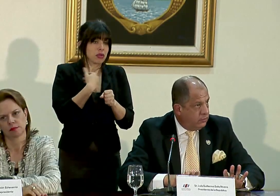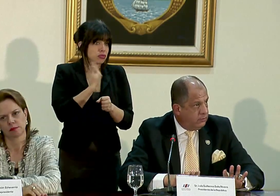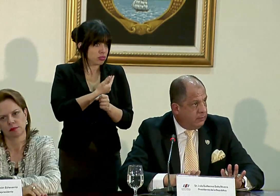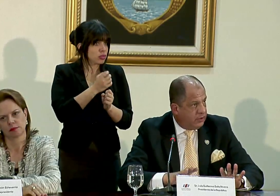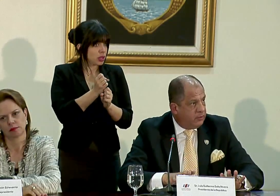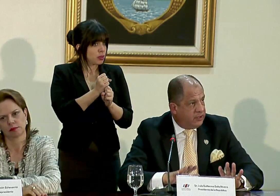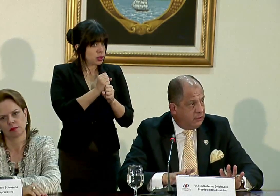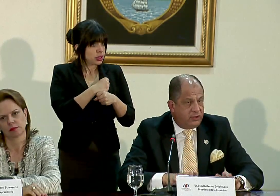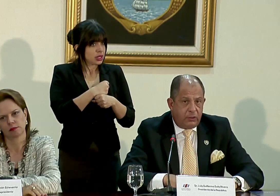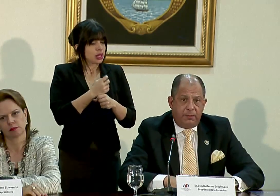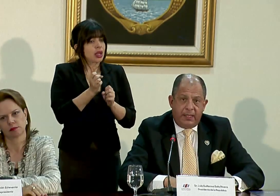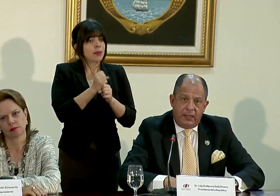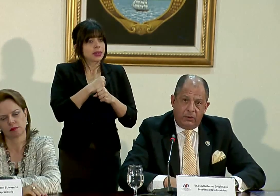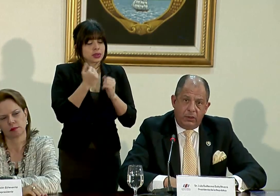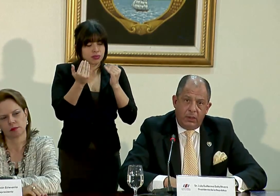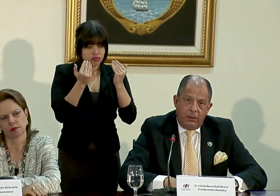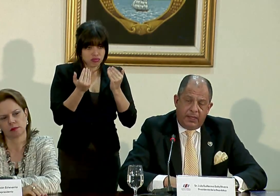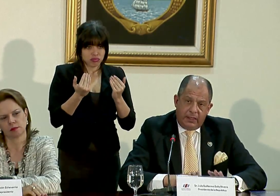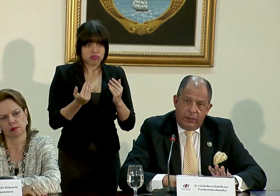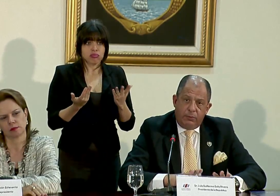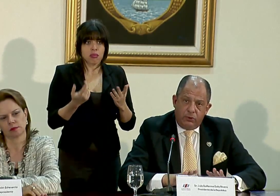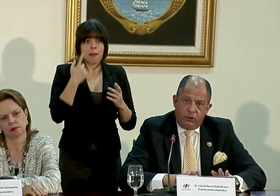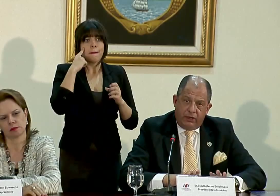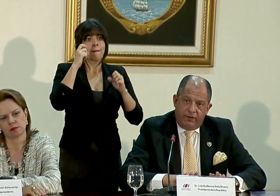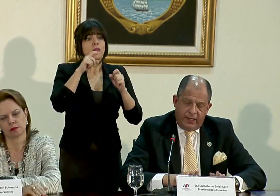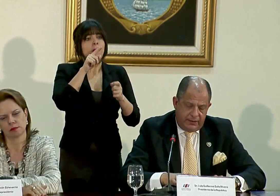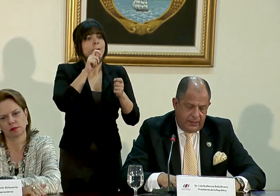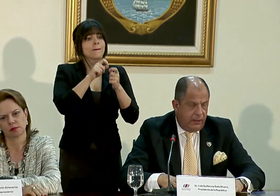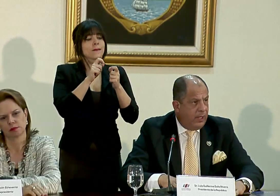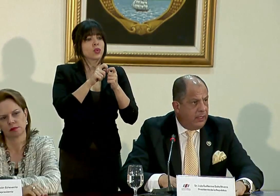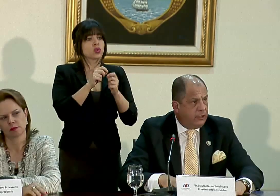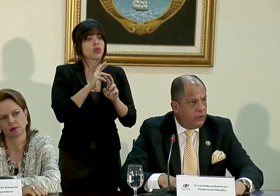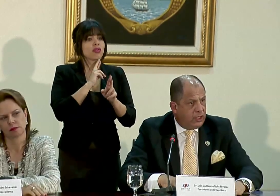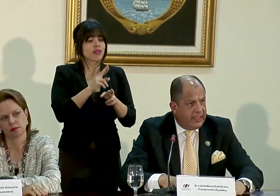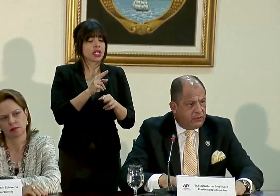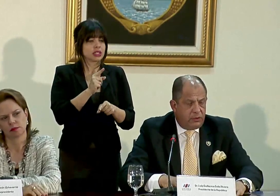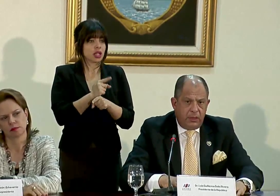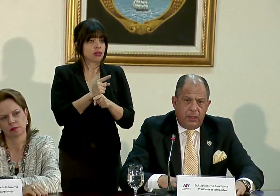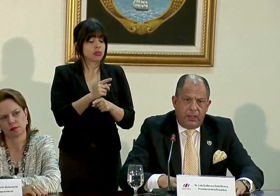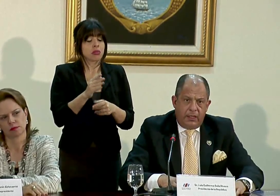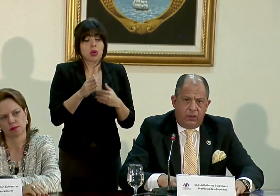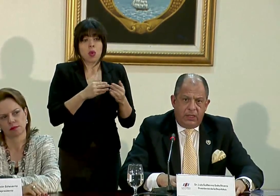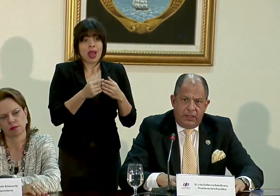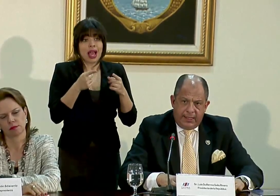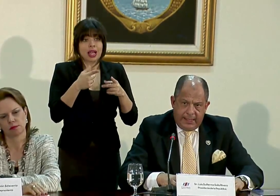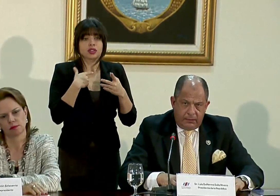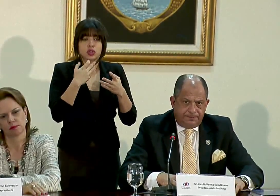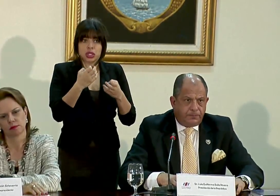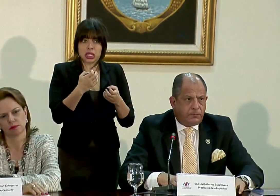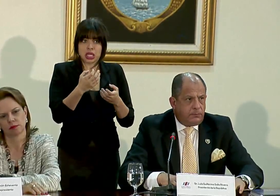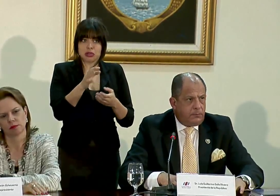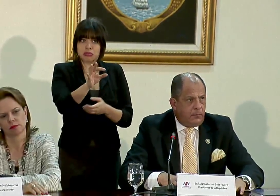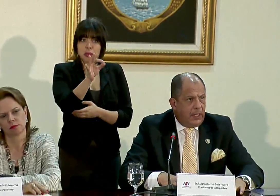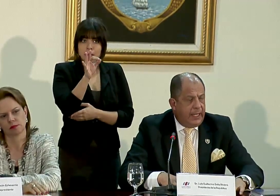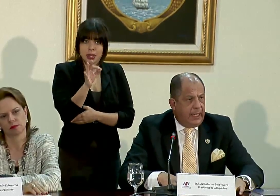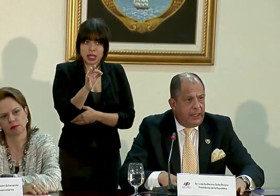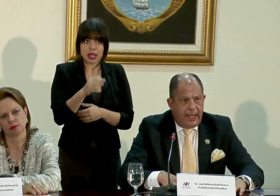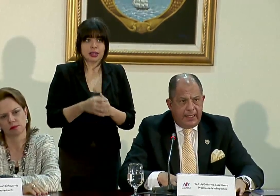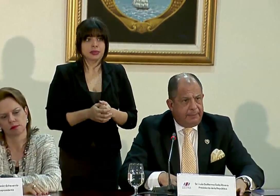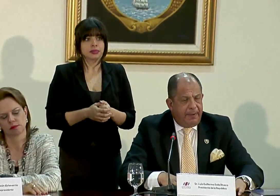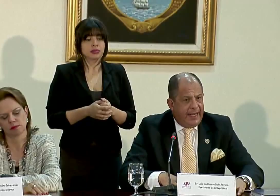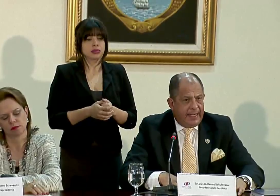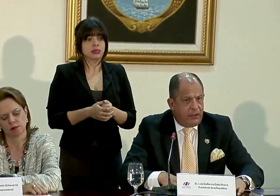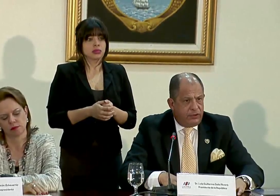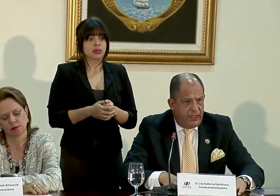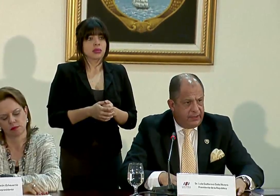haciendo, estamos haciendo ese comparativo para tener un punto de referencia igual. En todo caso, quiero indicar que